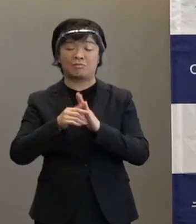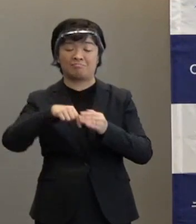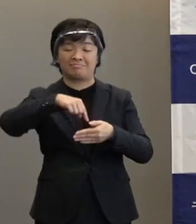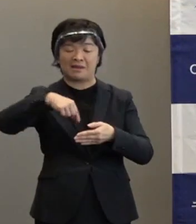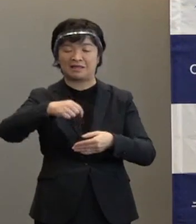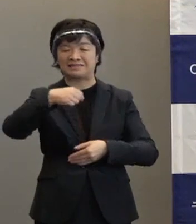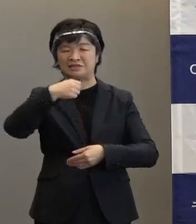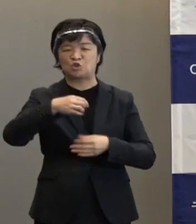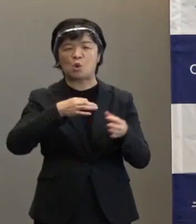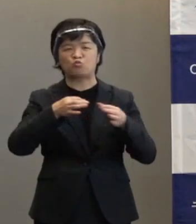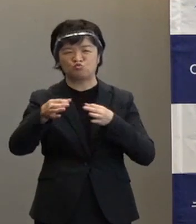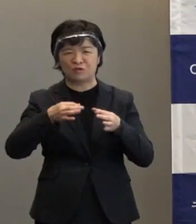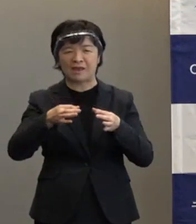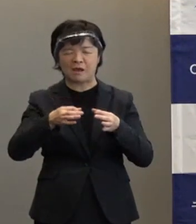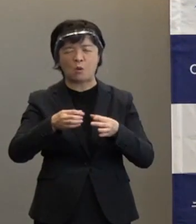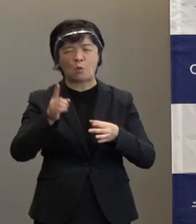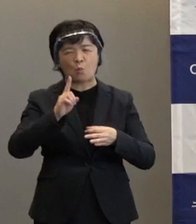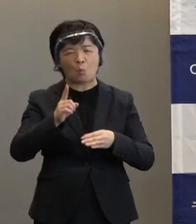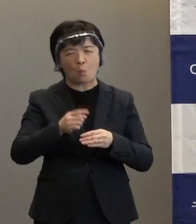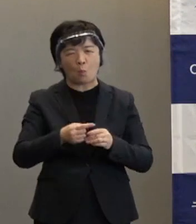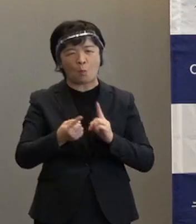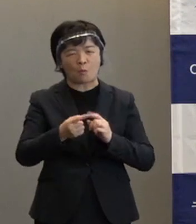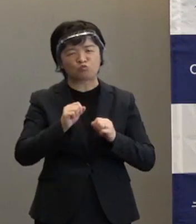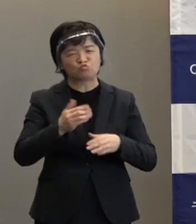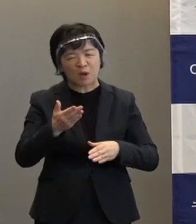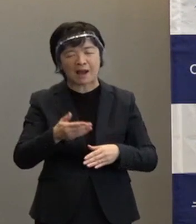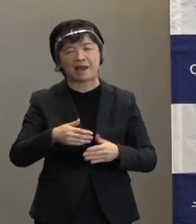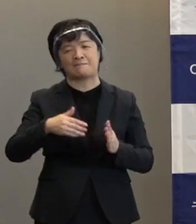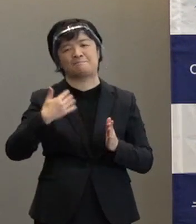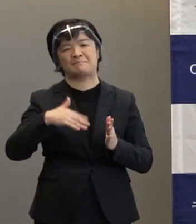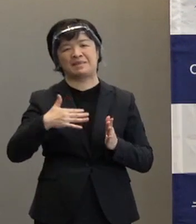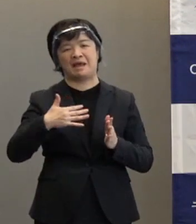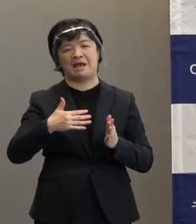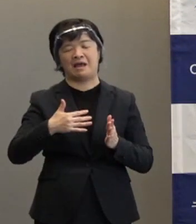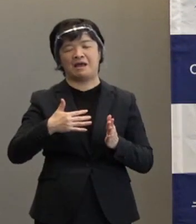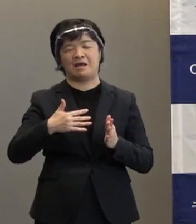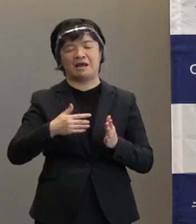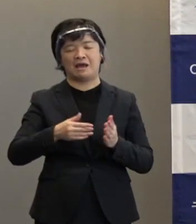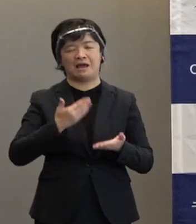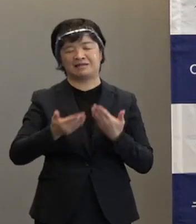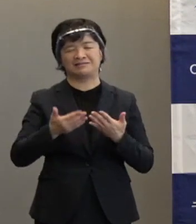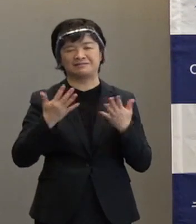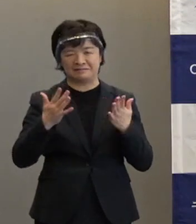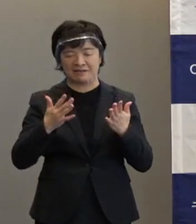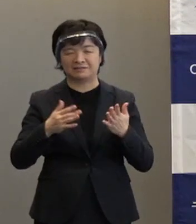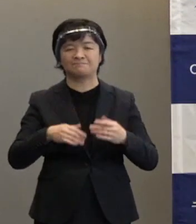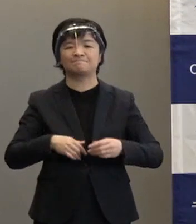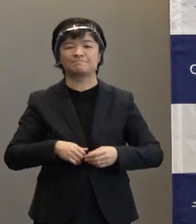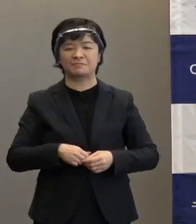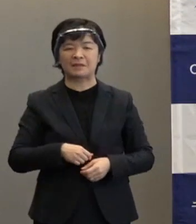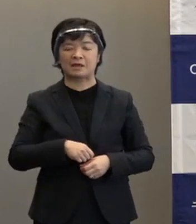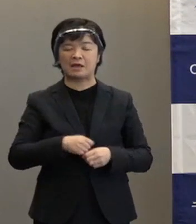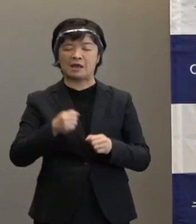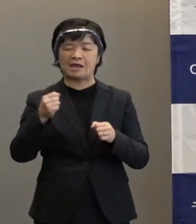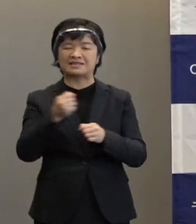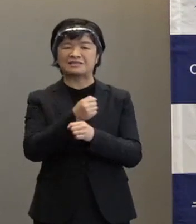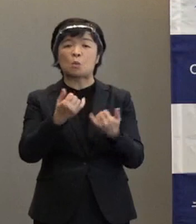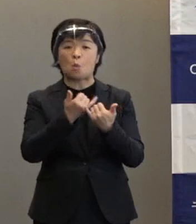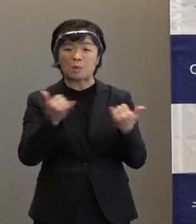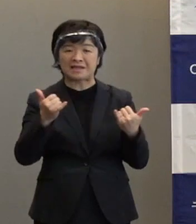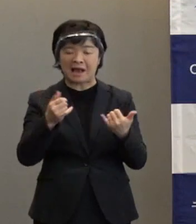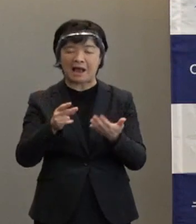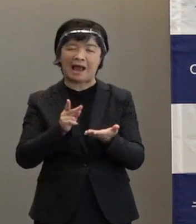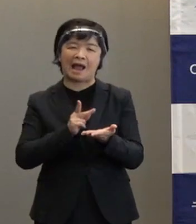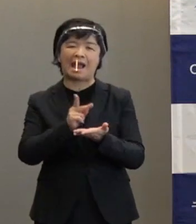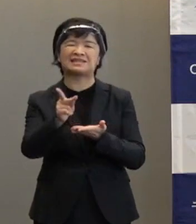方が現在は示されていないわけであります。またもう一つ、飲食店を含めた事業者のガイドラインそのものも現在見直しが行われ